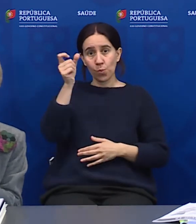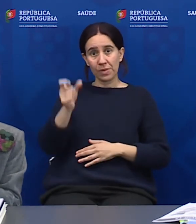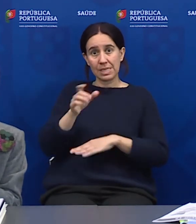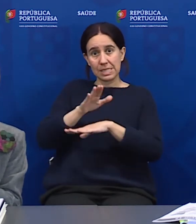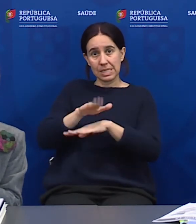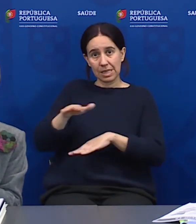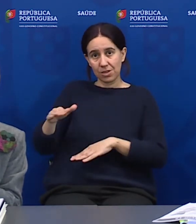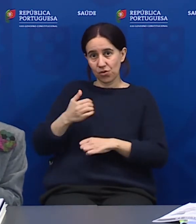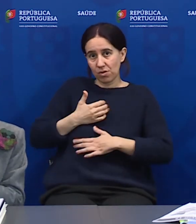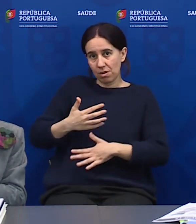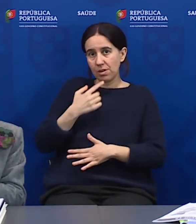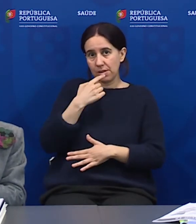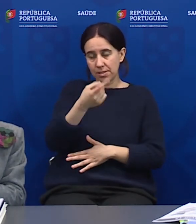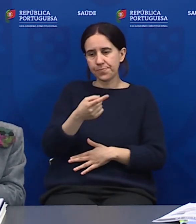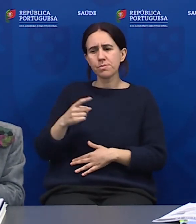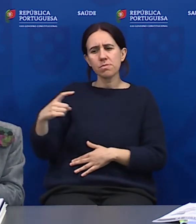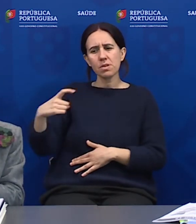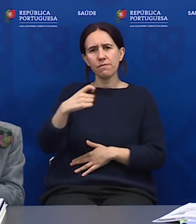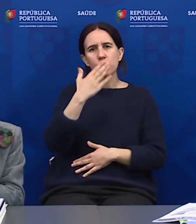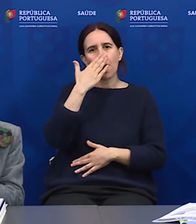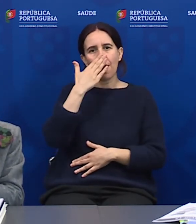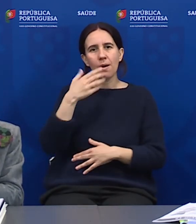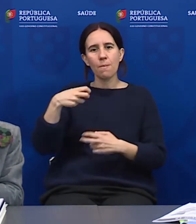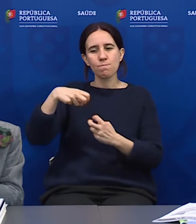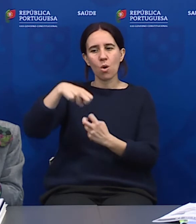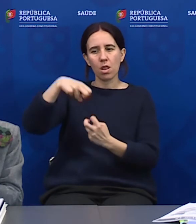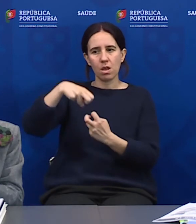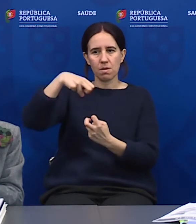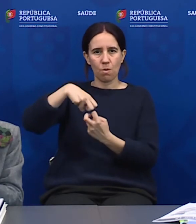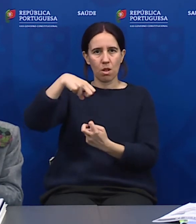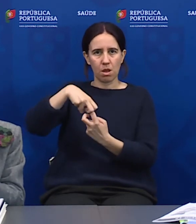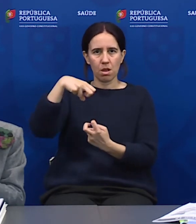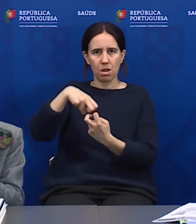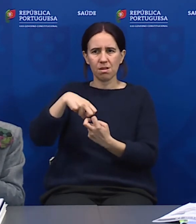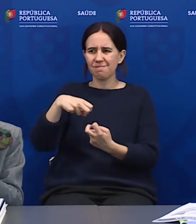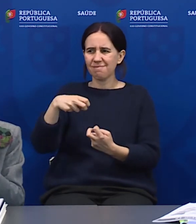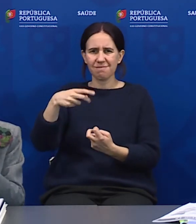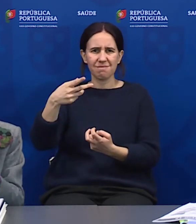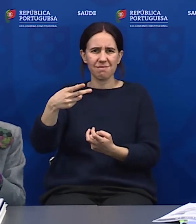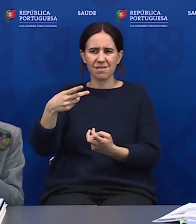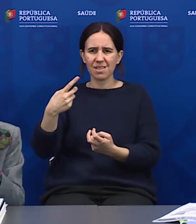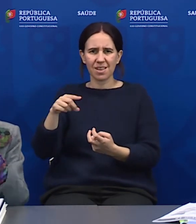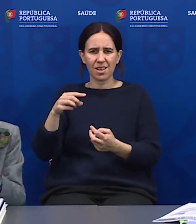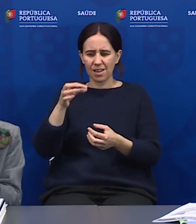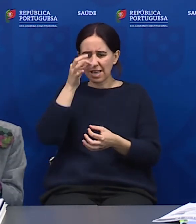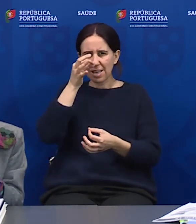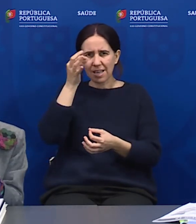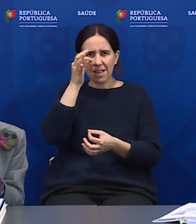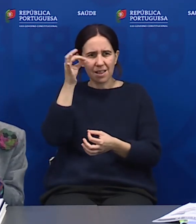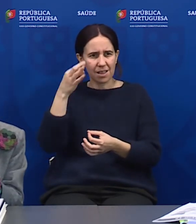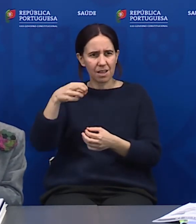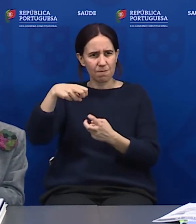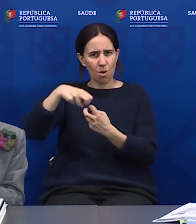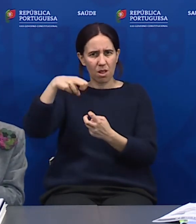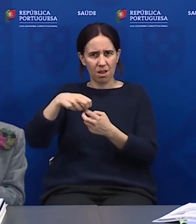disse que o vírus é como se fosse uma mola. Uma mola. Como está dentro aqui das nossas canetas, aquelas molas,